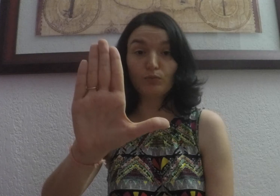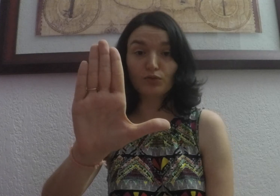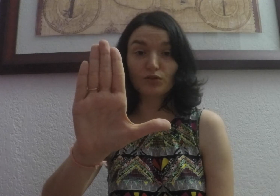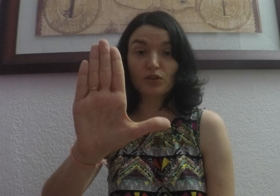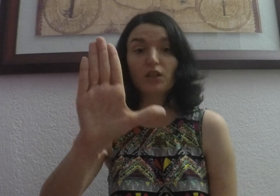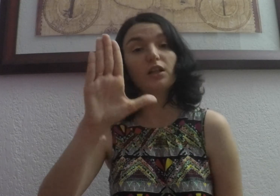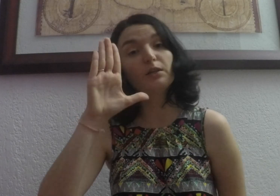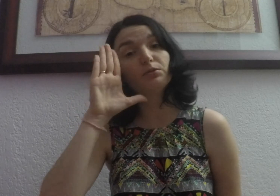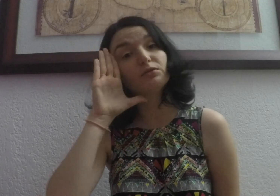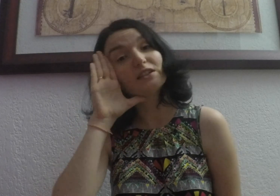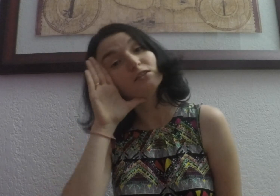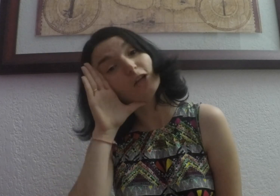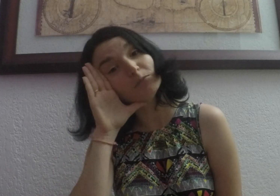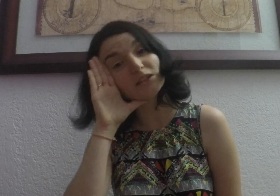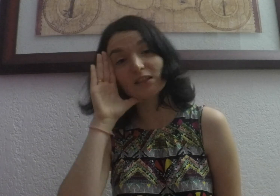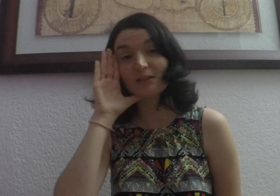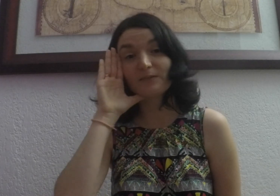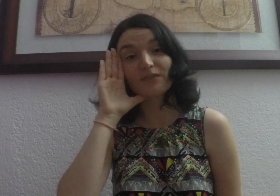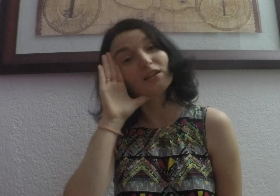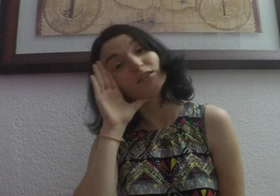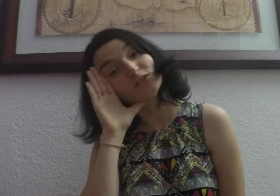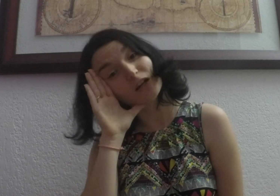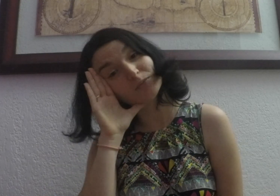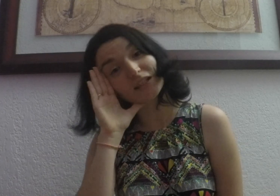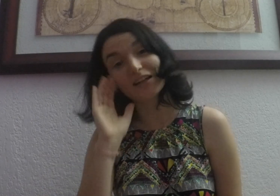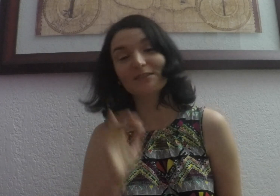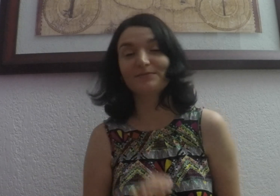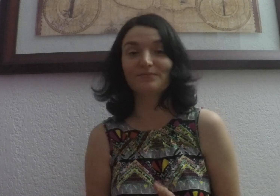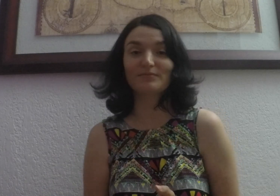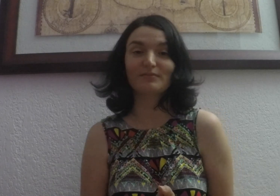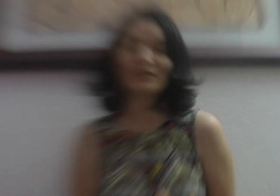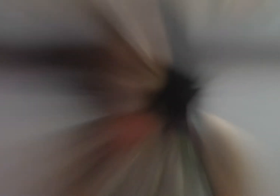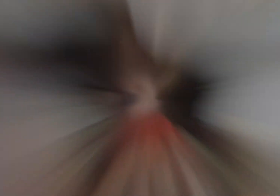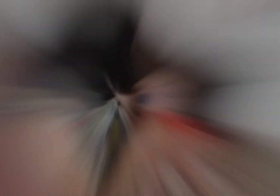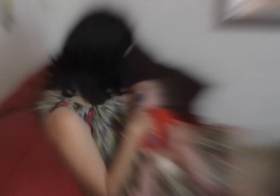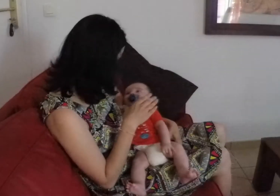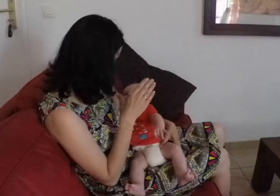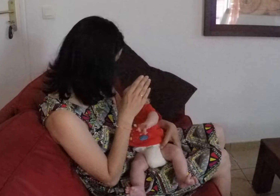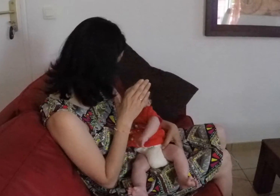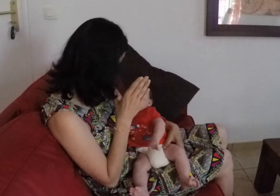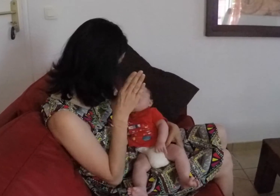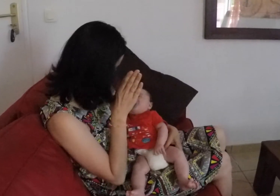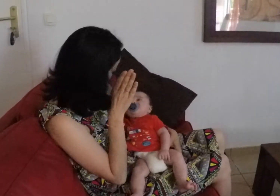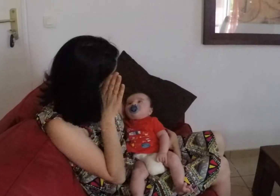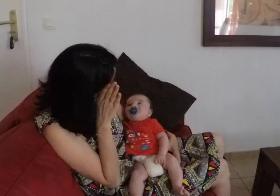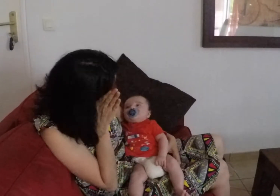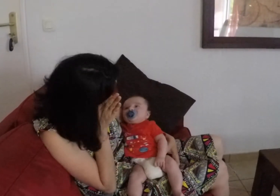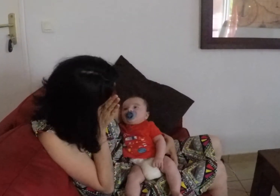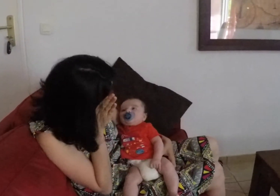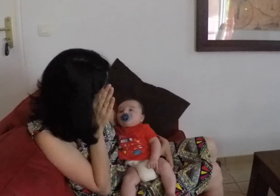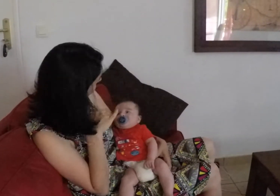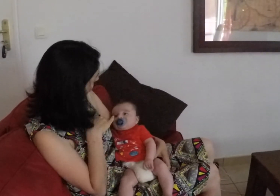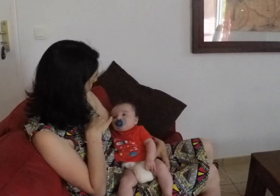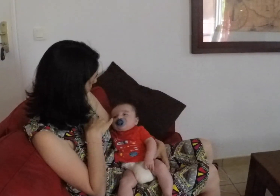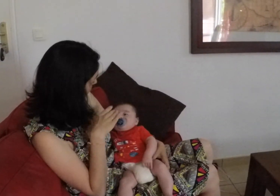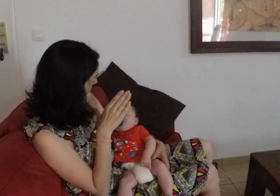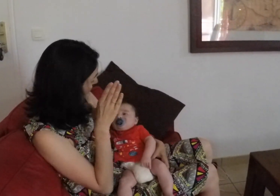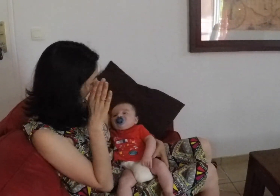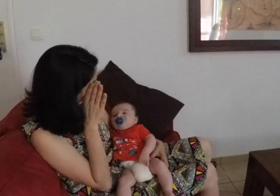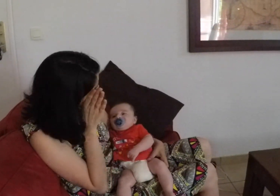pouce. Et puis, vous faites dormir. Dormir. Hugo, on va se coucher, on va faire dodo, on va